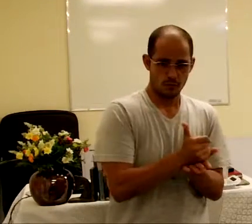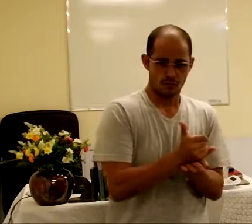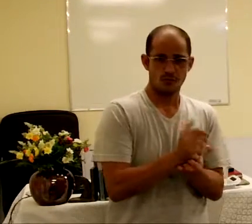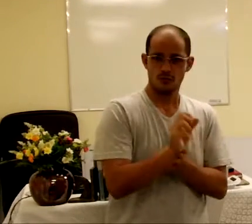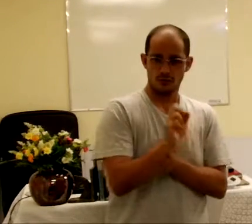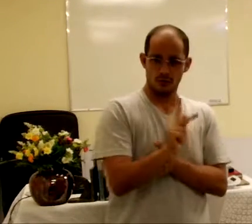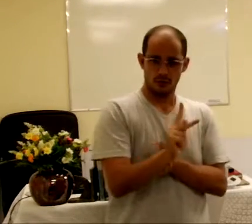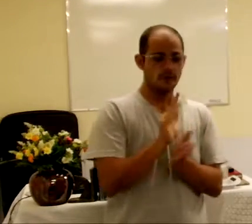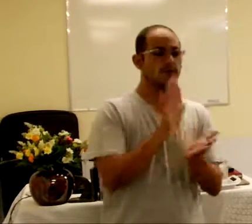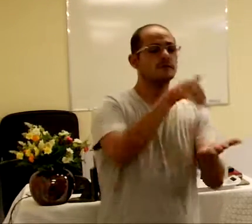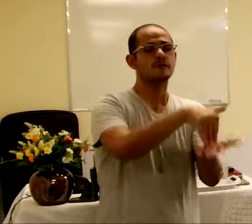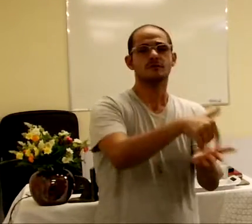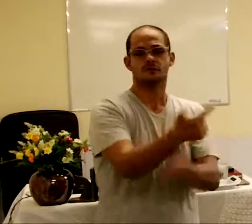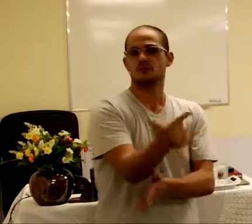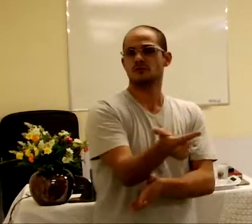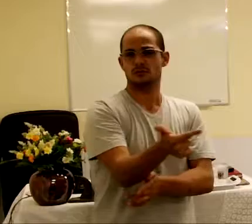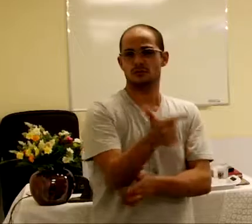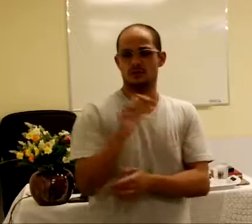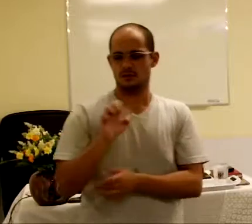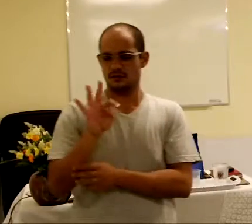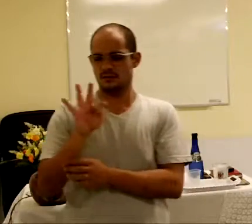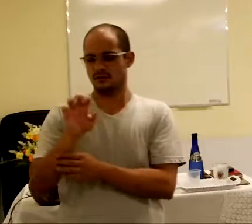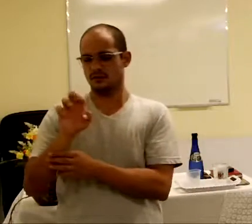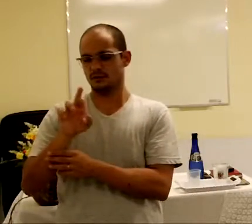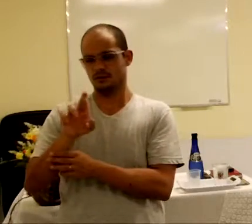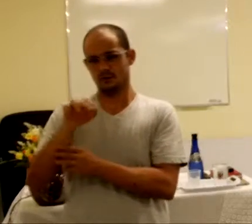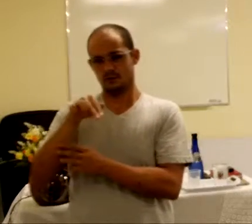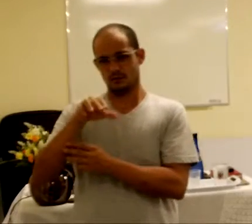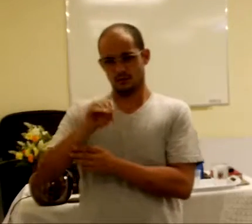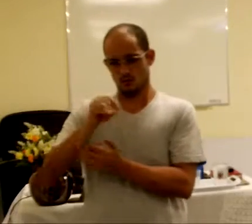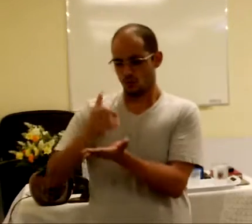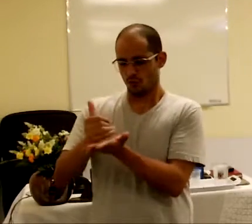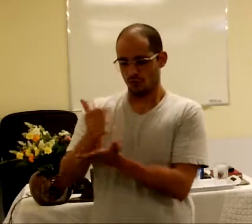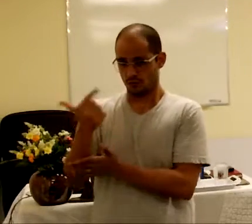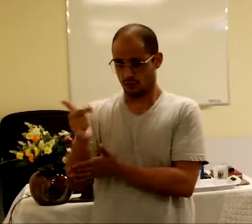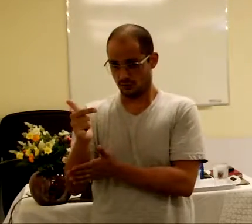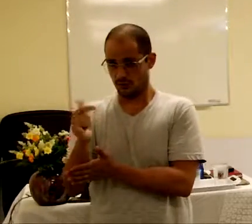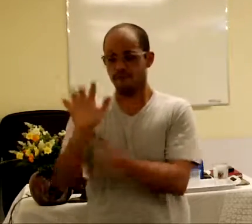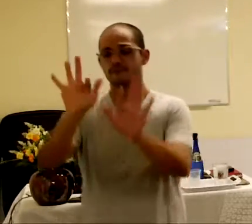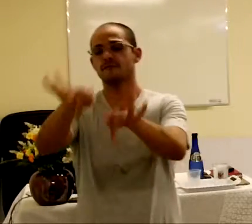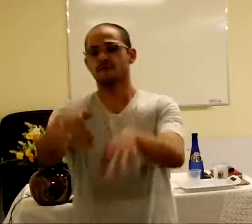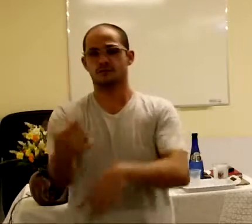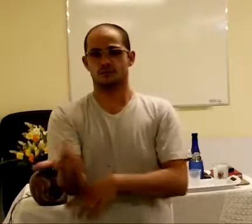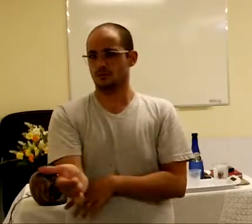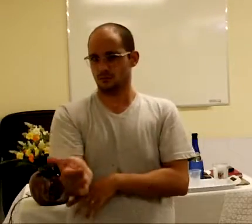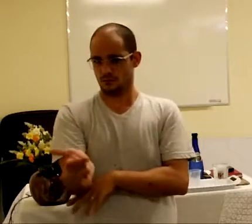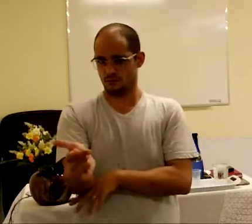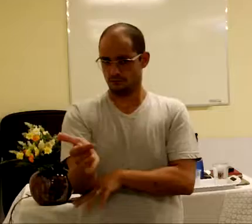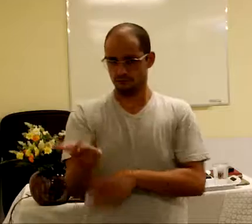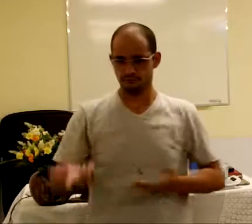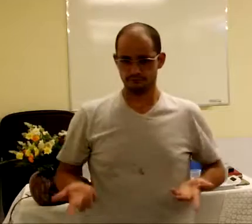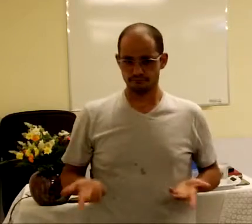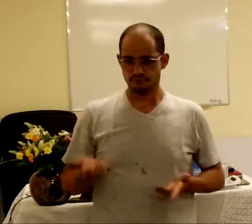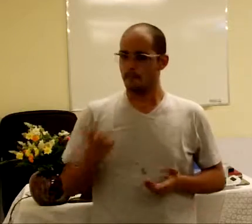por Deus, não teremos fim. O eterno é o que não tem começo nem fim. Ou seja, não foi criado